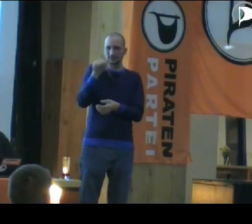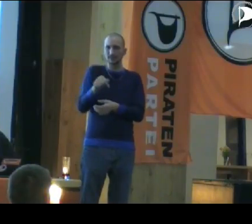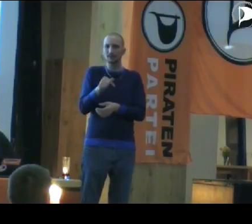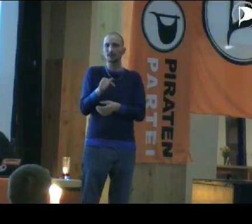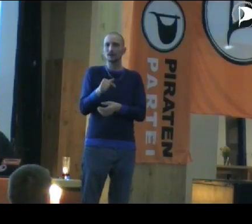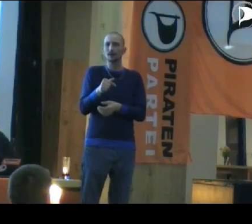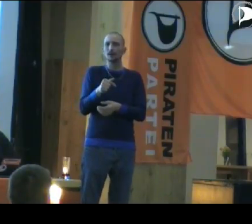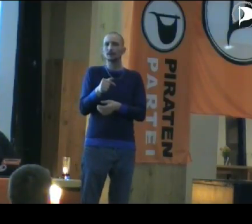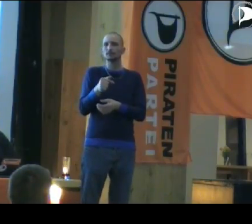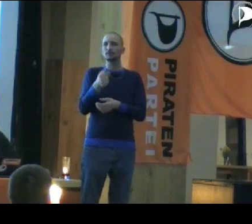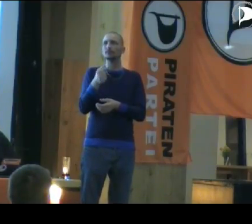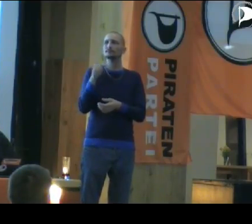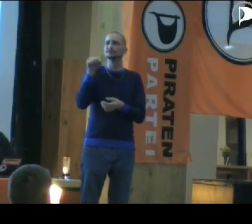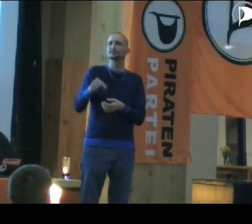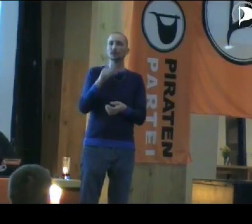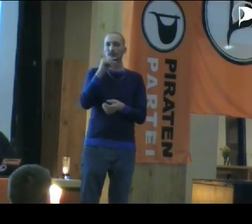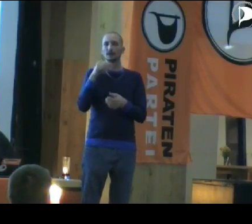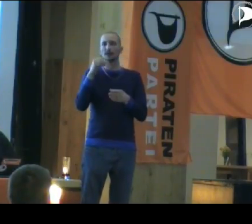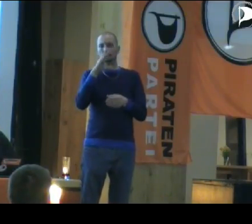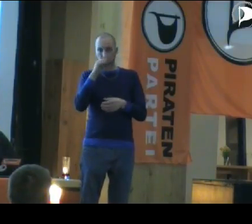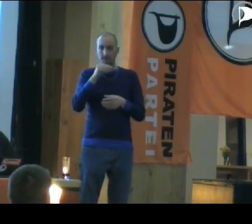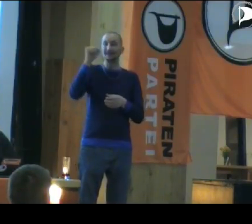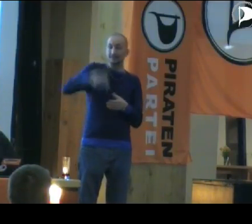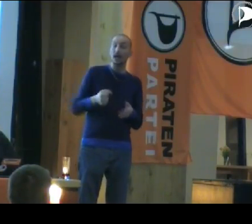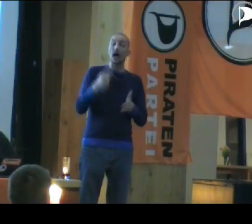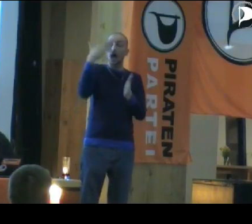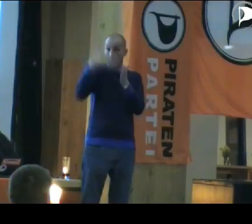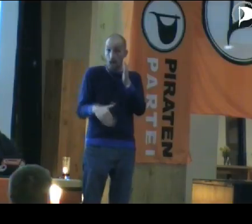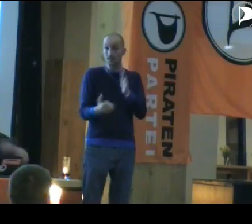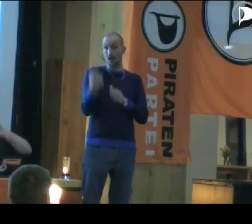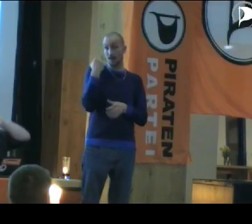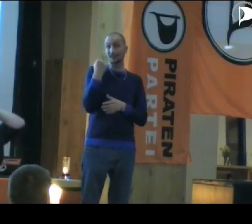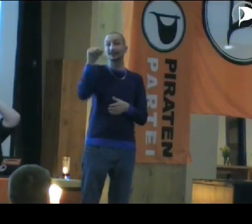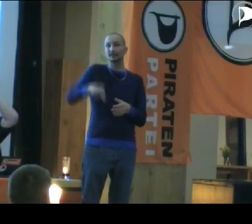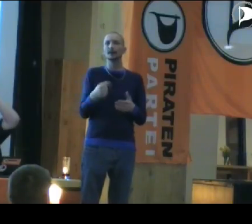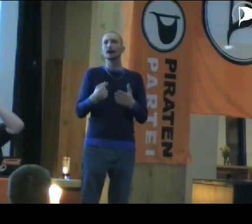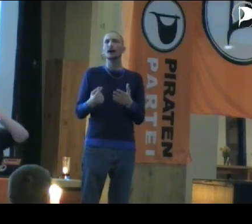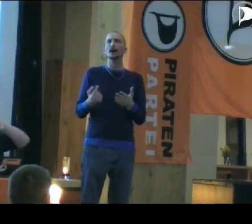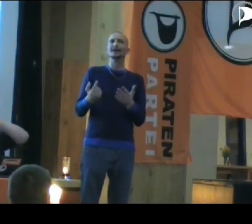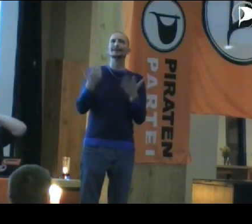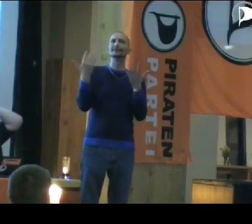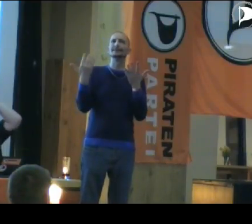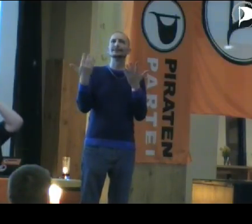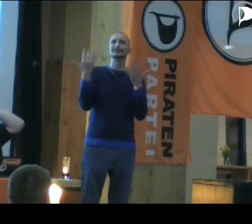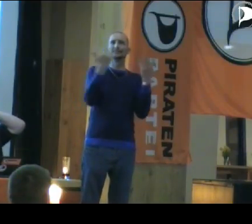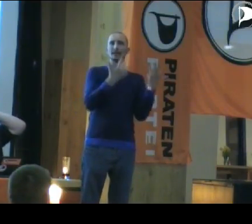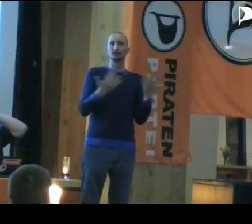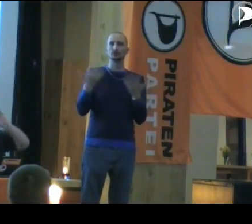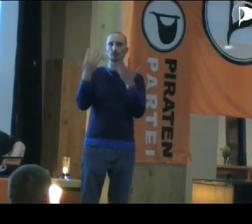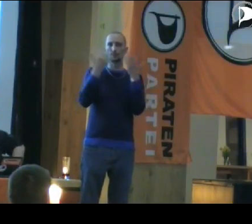mit japans arbeitet mit dem maxim stunde zehn euro pro stunde machen sie von